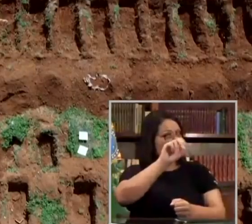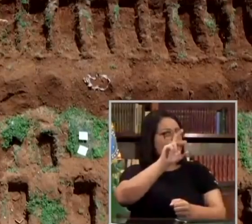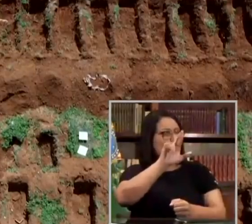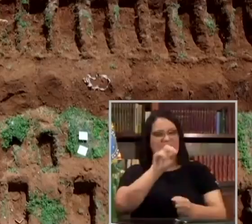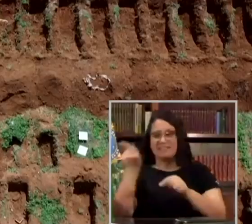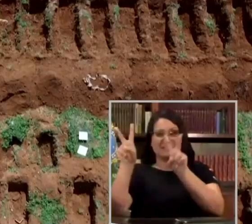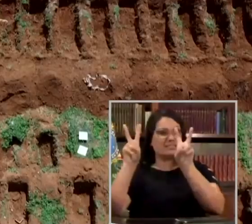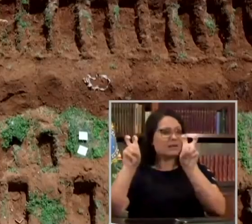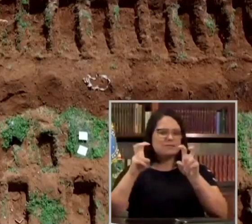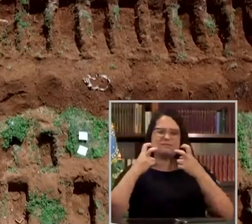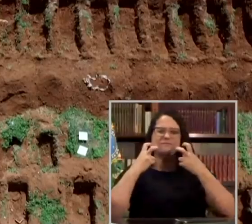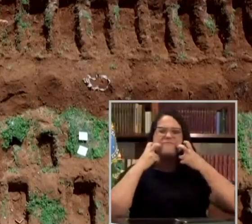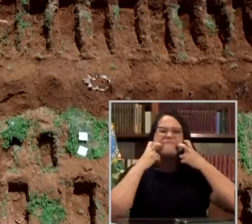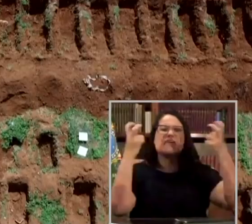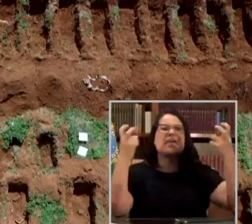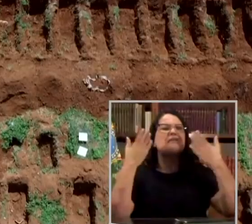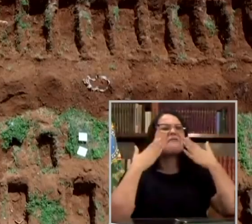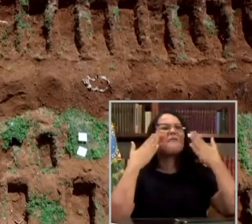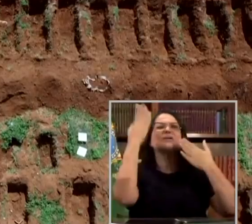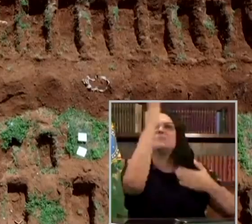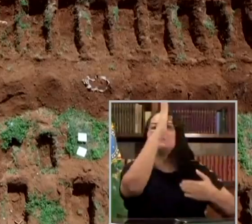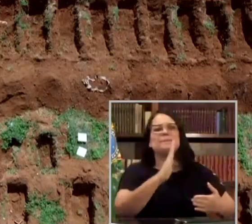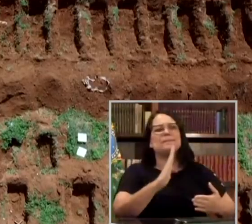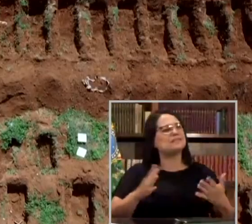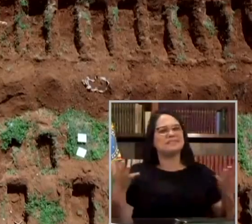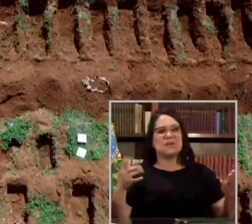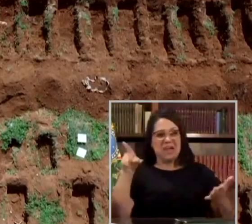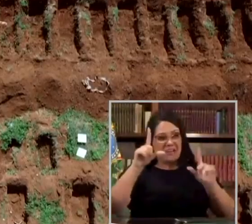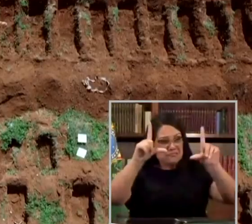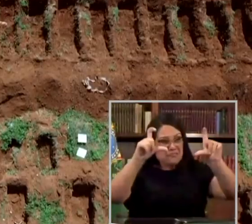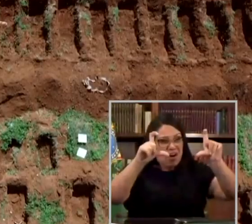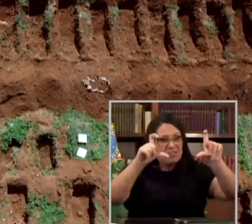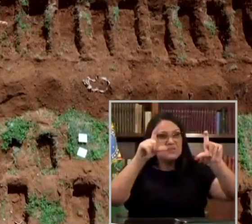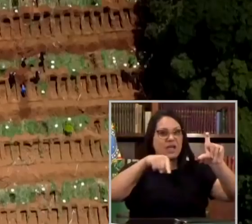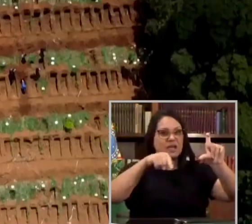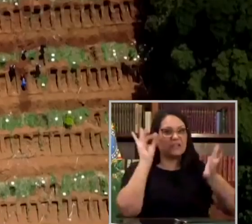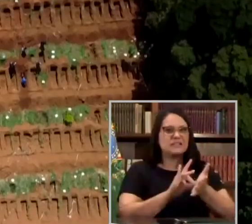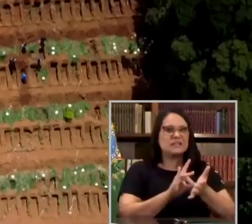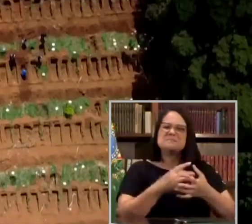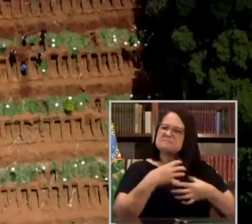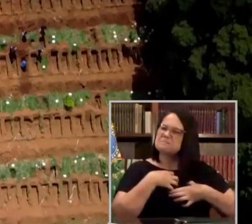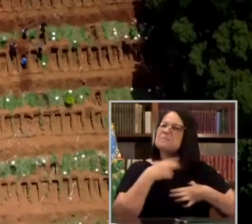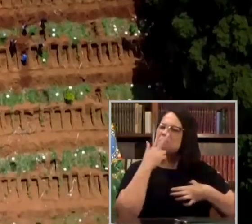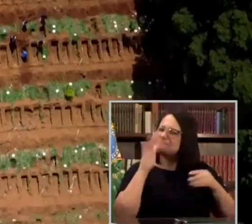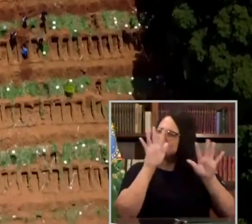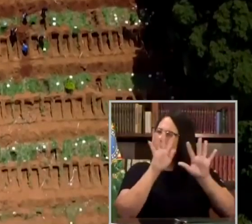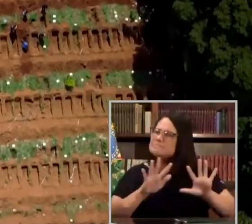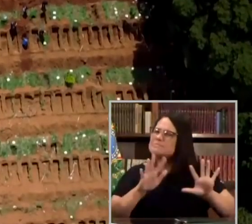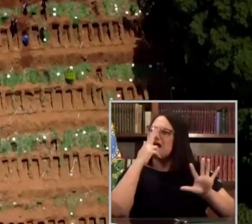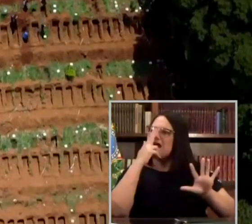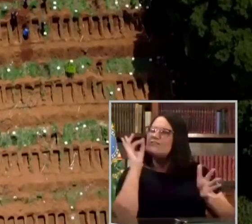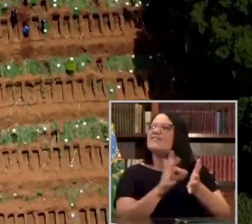aqui é uma vergonha para o Brasil. Se essa fotografia for verdadeira, parece que é, né? Aí o pessoal